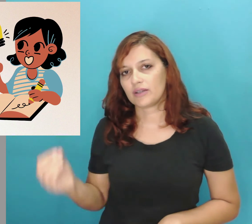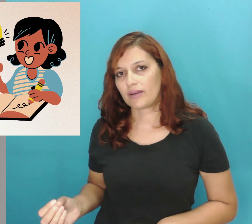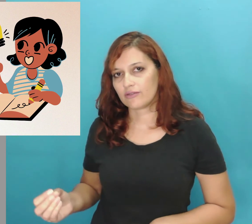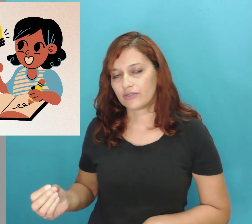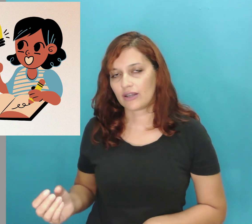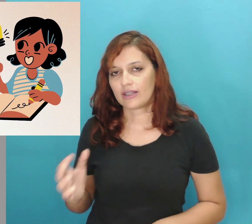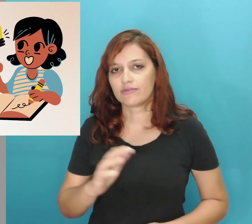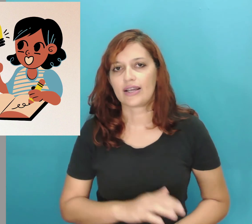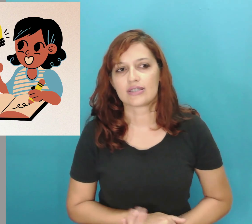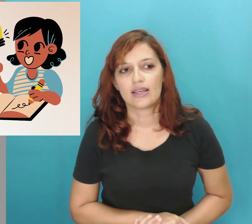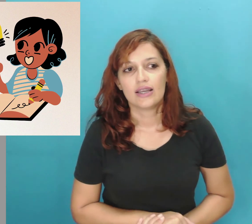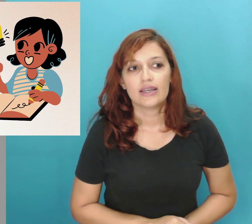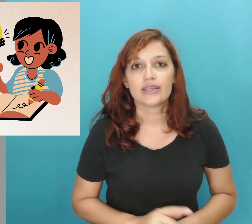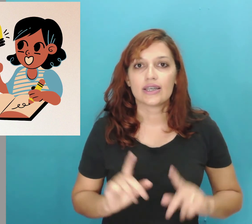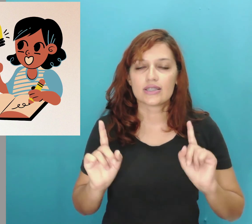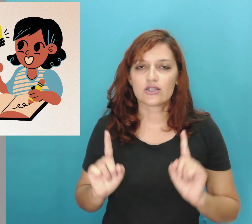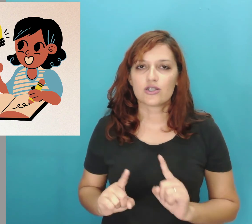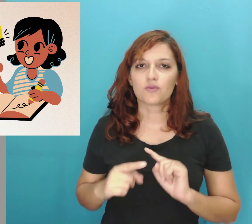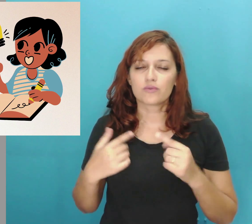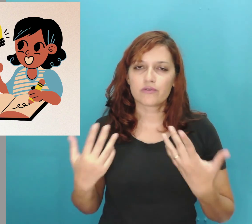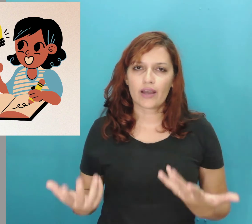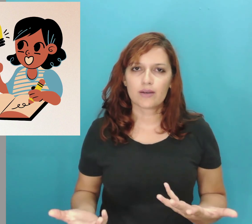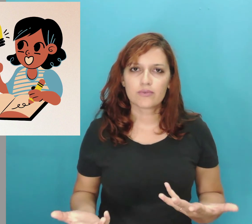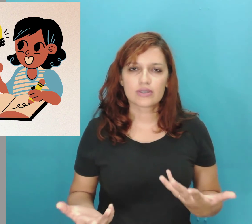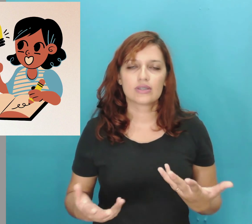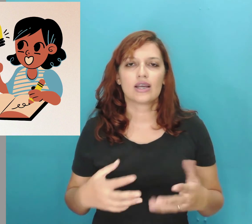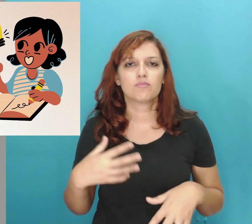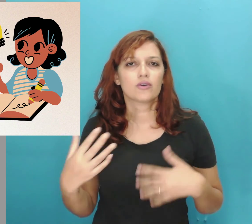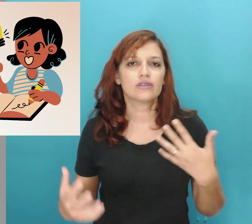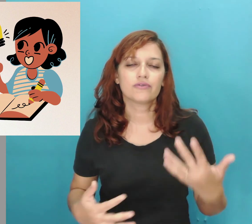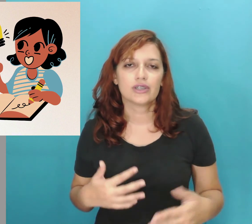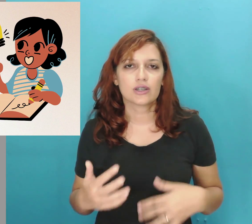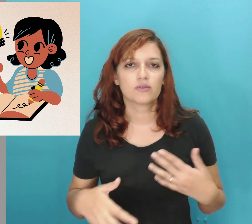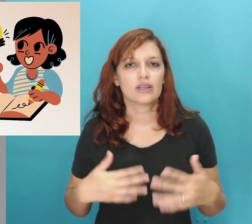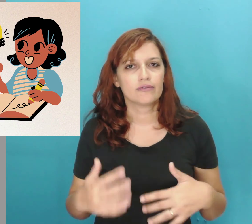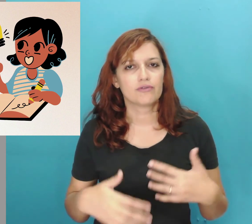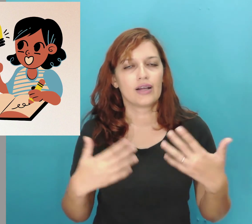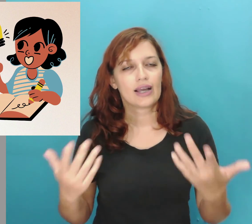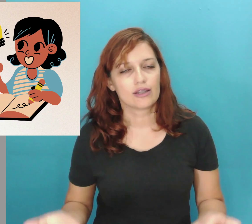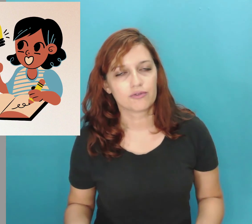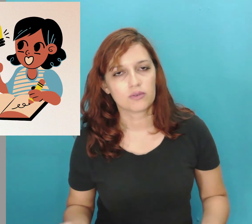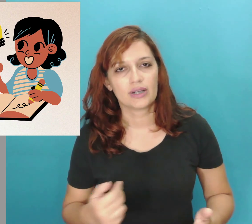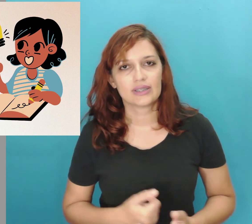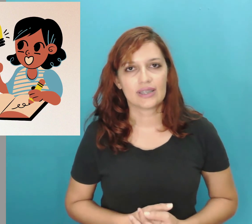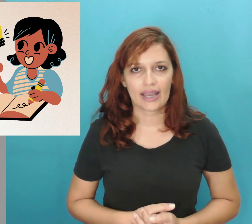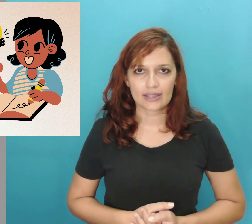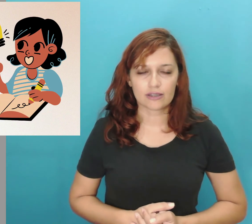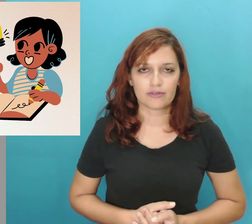para o final da frase. E que existem alguns verbos que ele modifica quando ele vai falar na forma negativa.